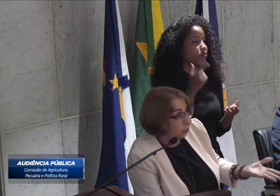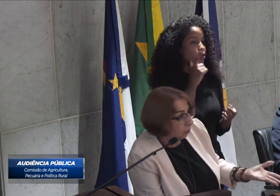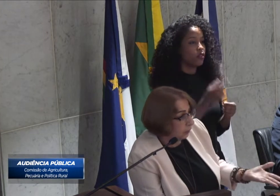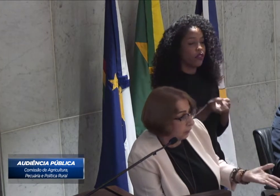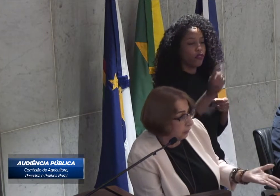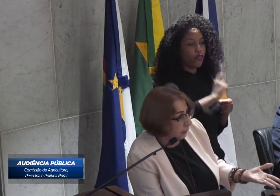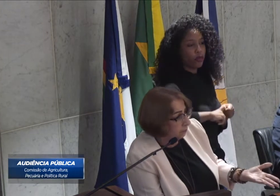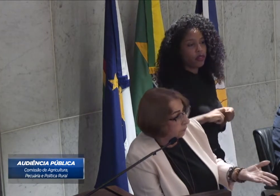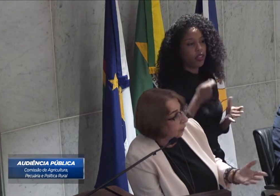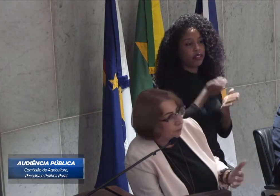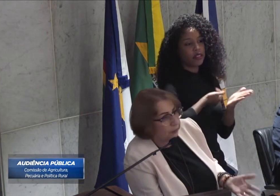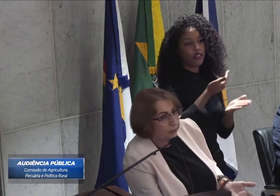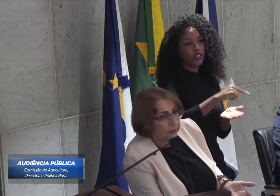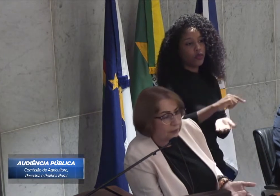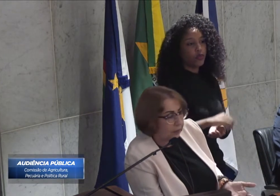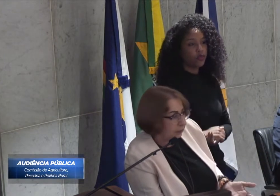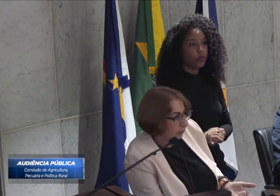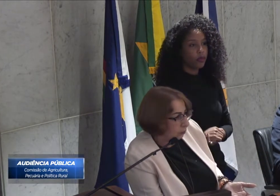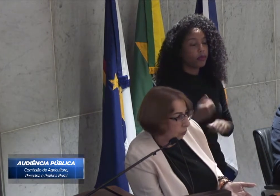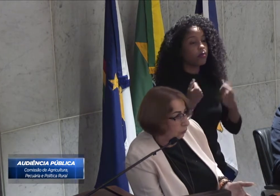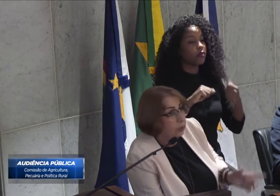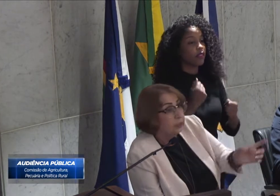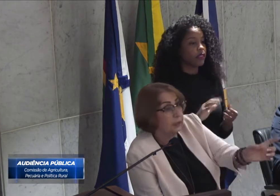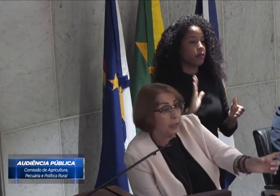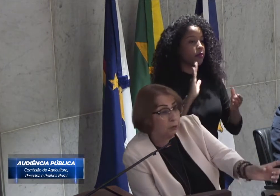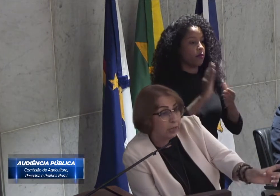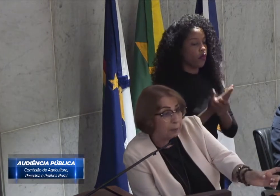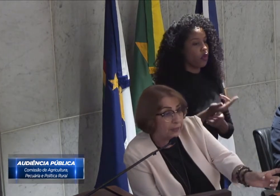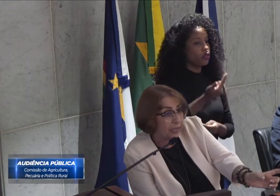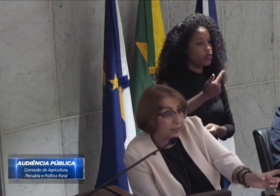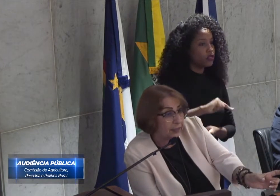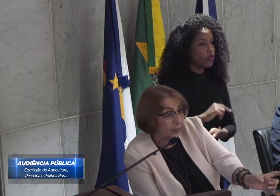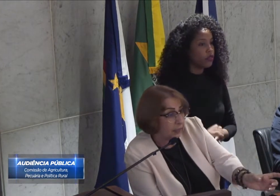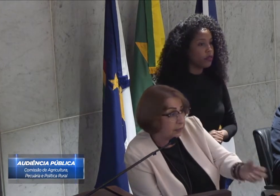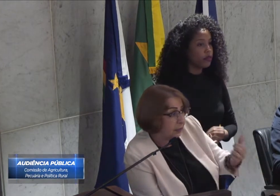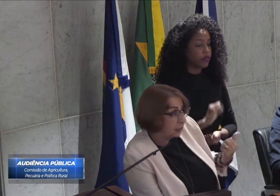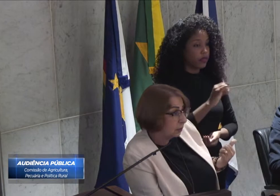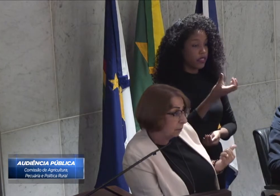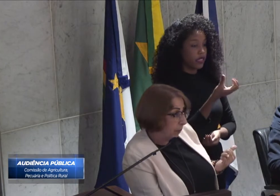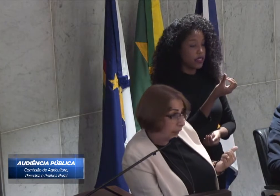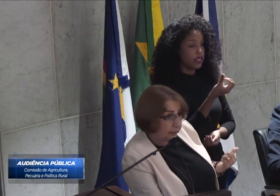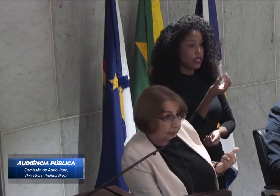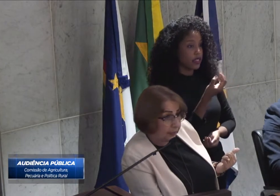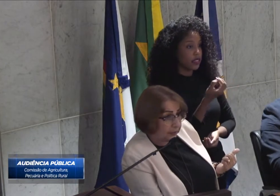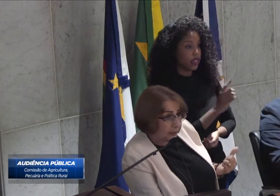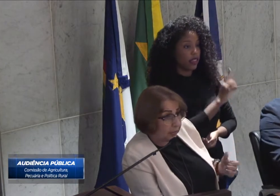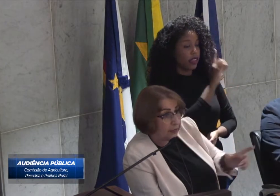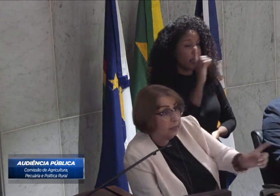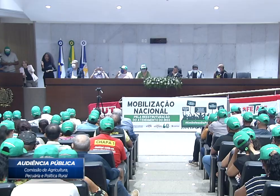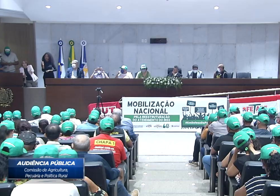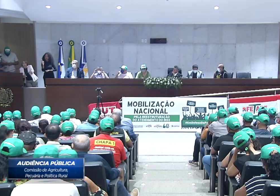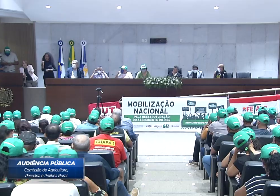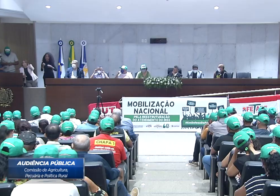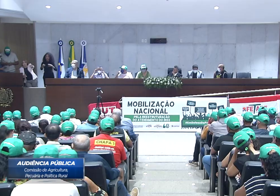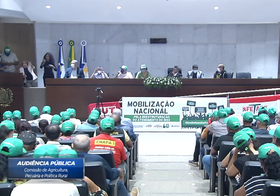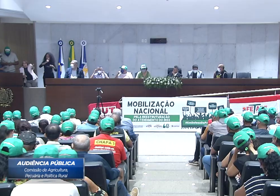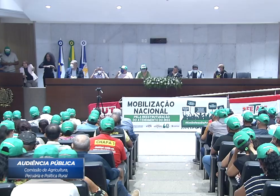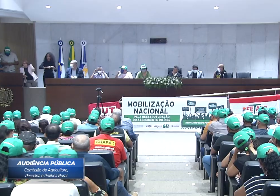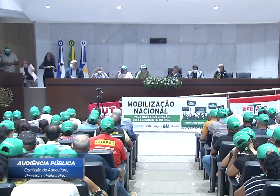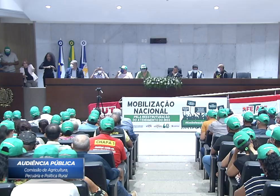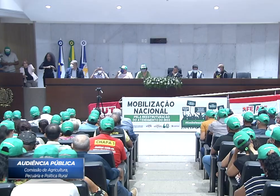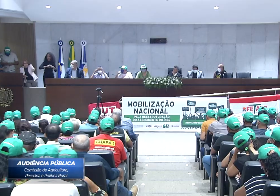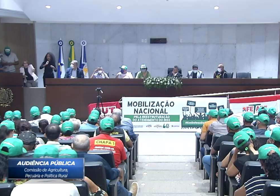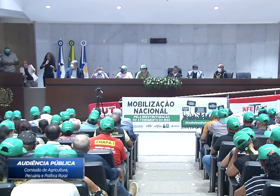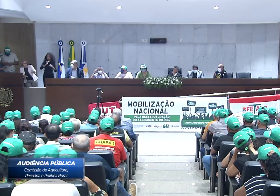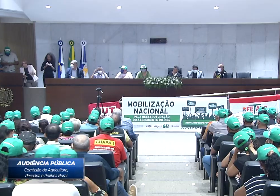não conseguir, aí vai ter que dar entrada de novo. Se não ultrapassar 60 dias, pega a data lá de trás. Se ultrapassou, e